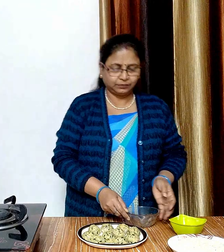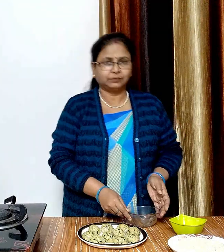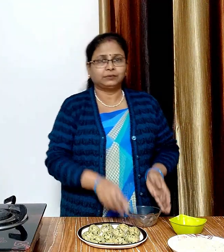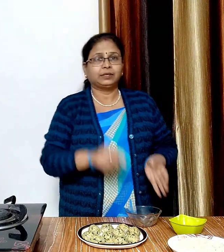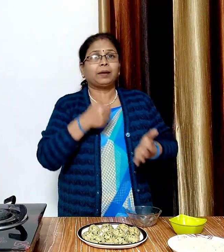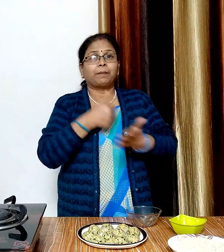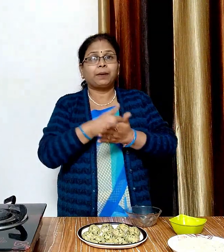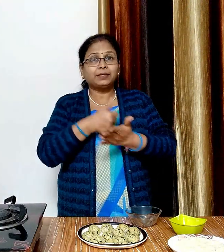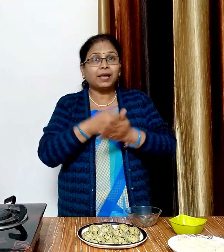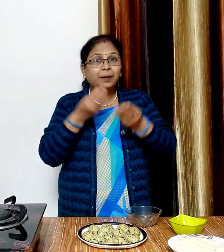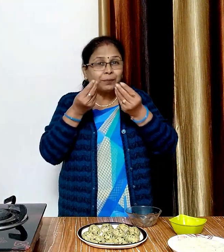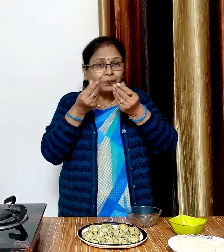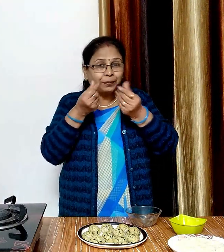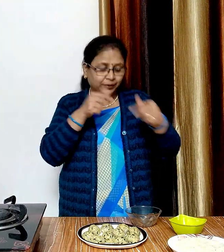उसमें आदा कब मैदा